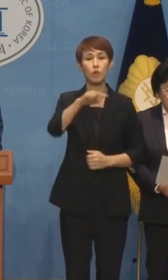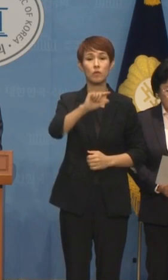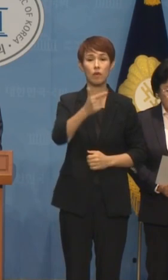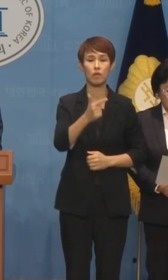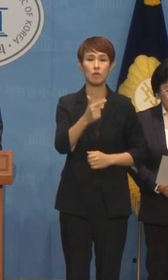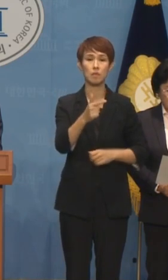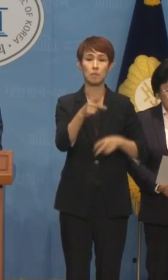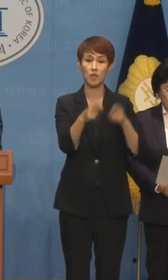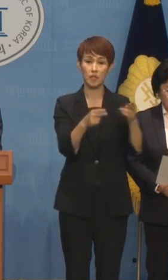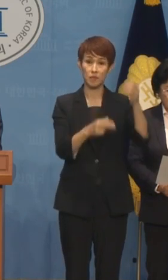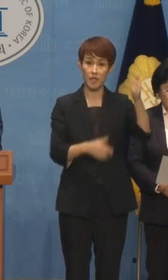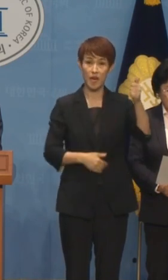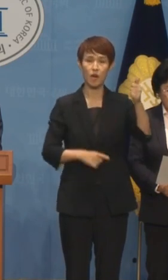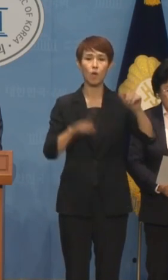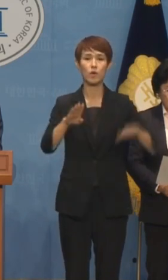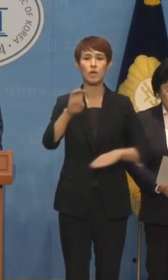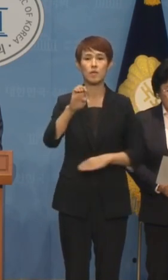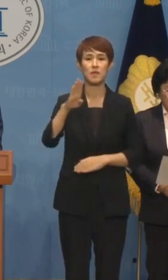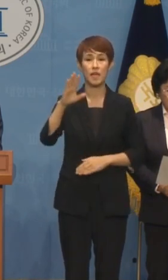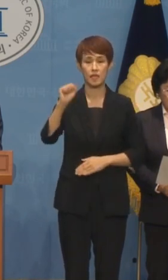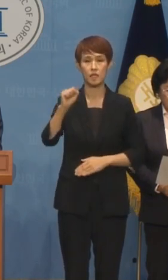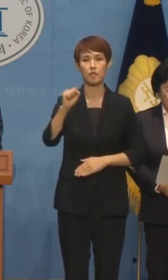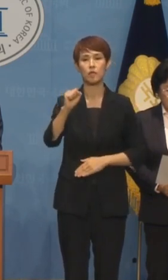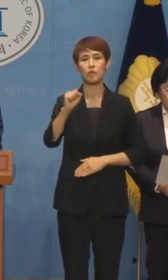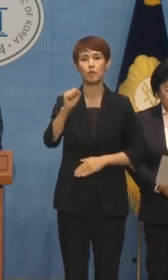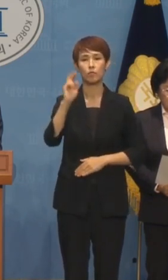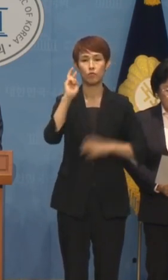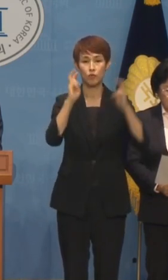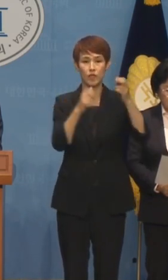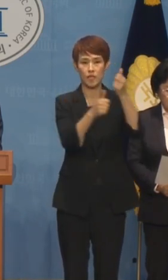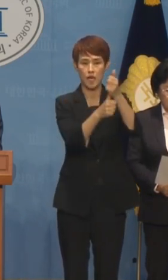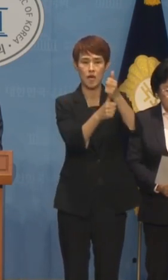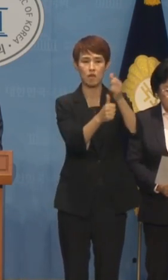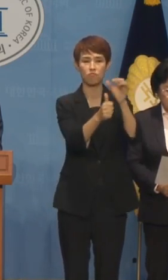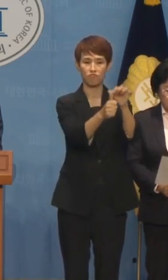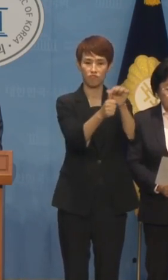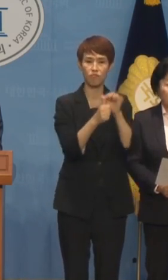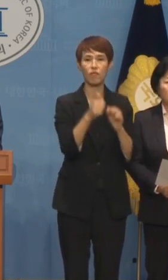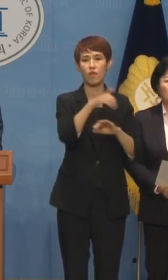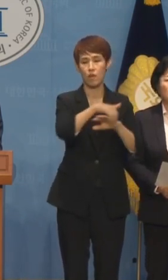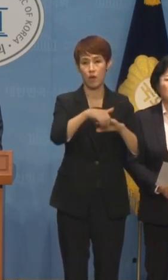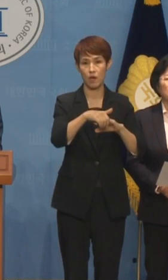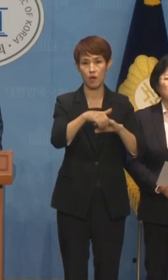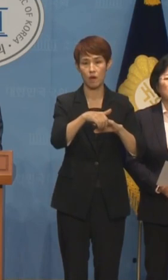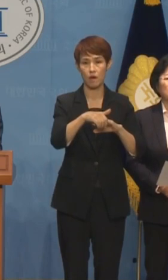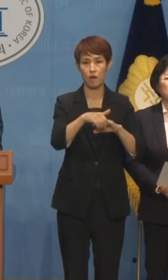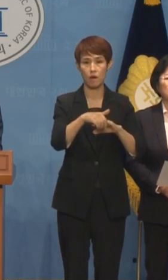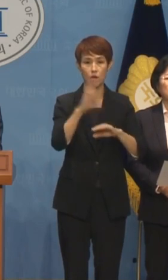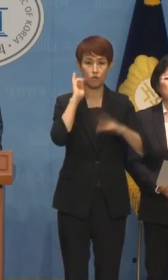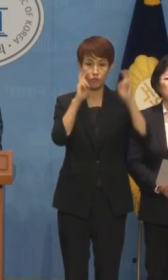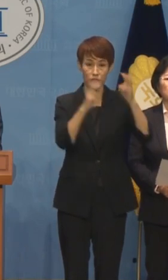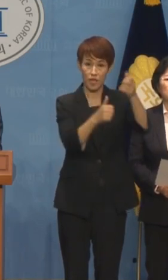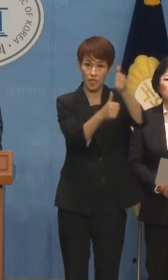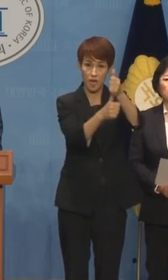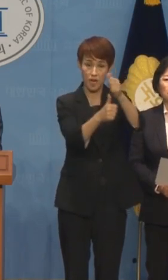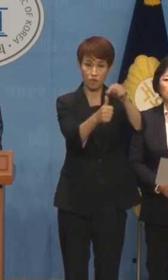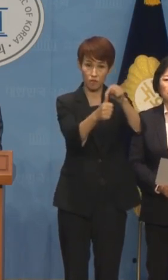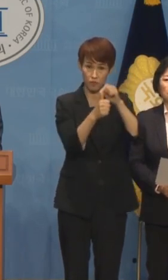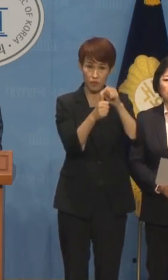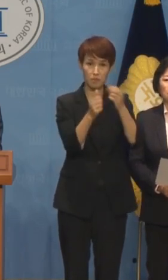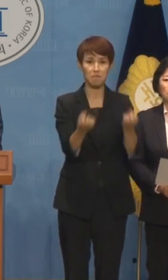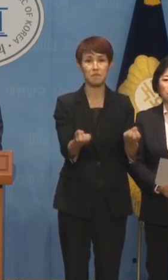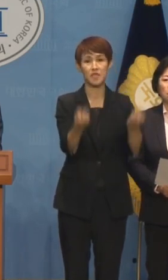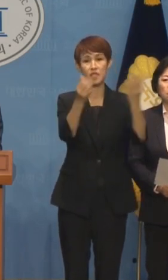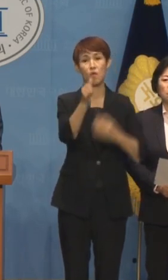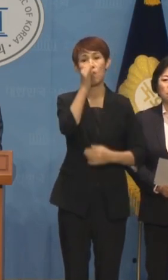인사가 오늘 EBS 부사장으로 임명될 예정이고 EBS 사상 최초로 부사장